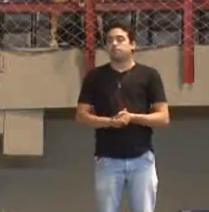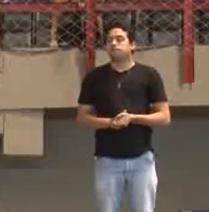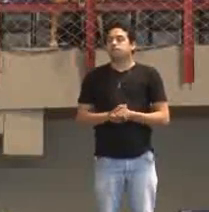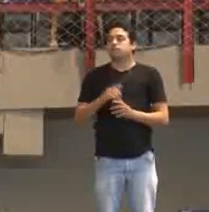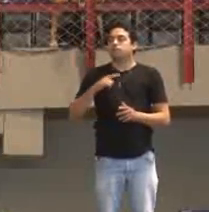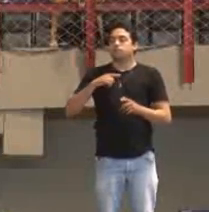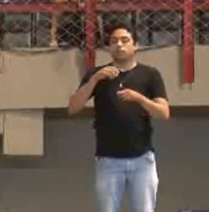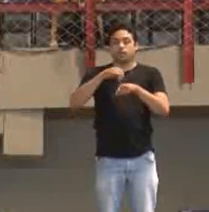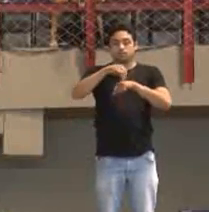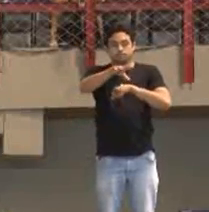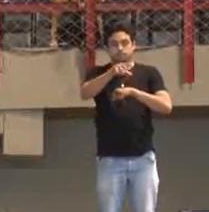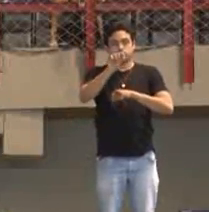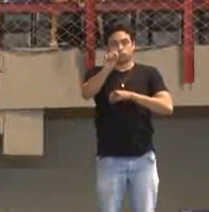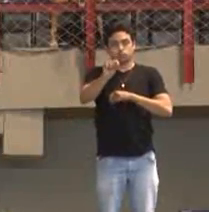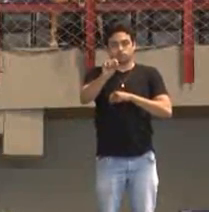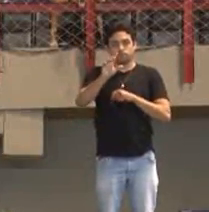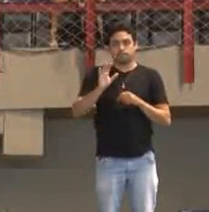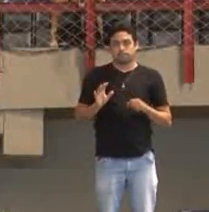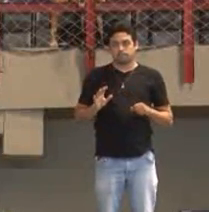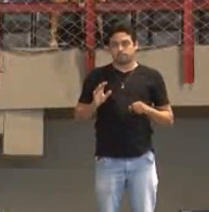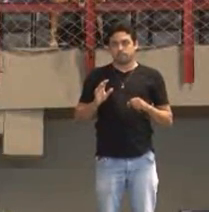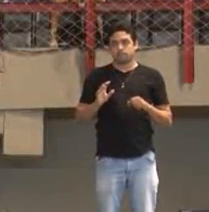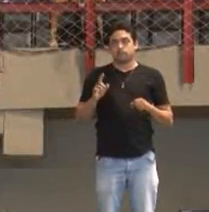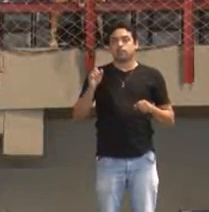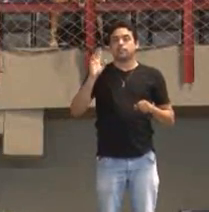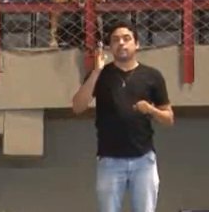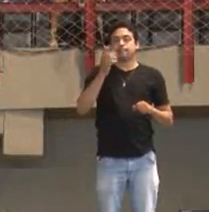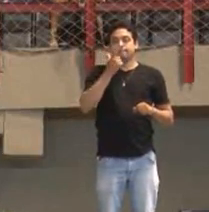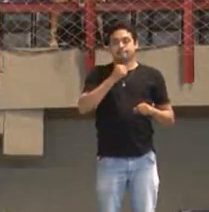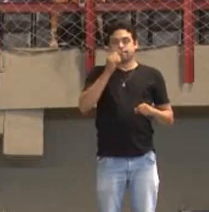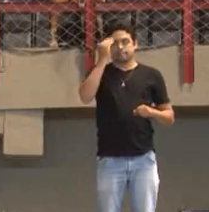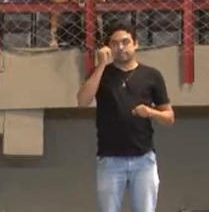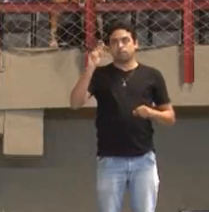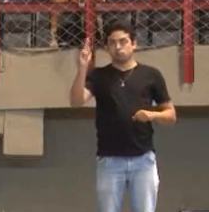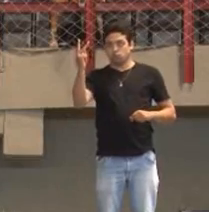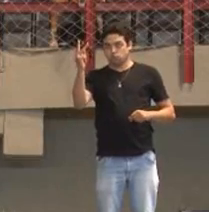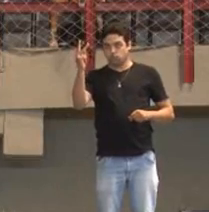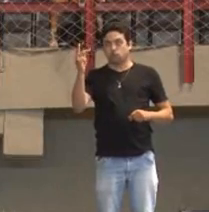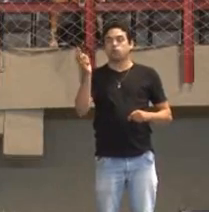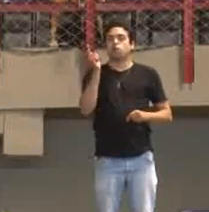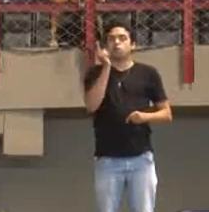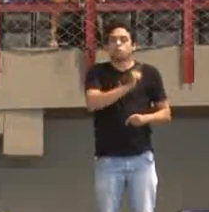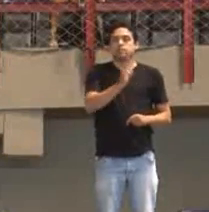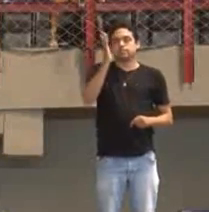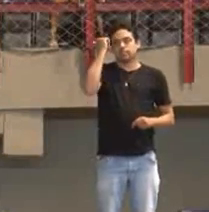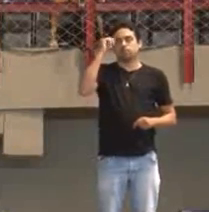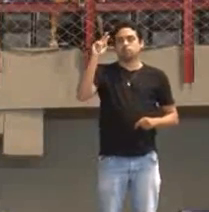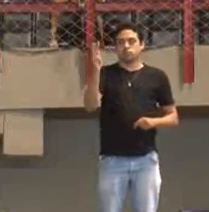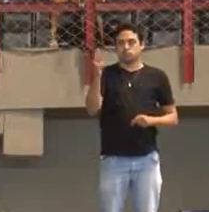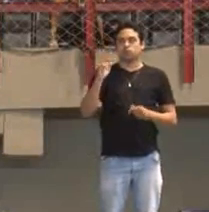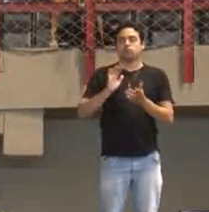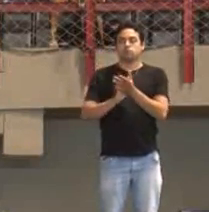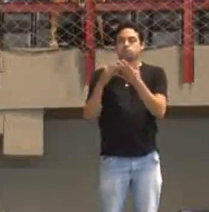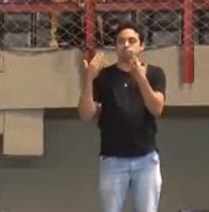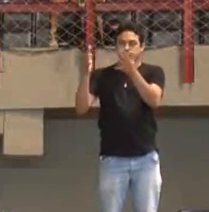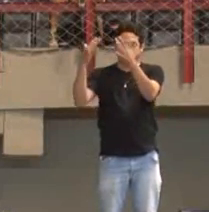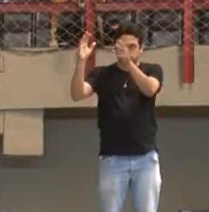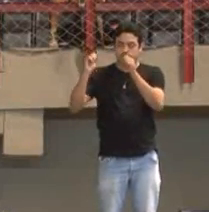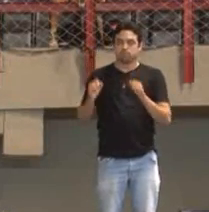eu te disse uma coisa, quem sabe história, e eu bato